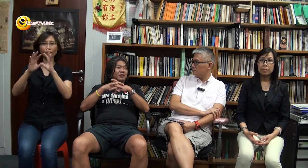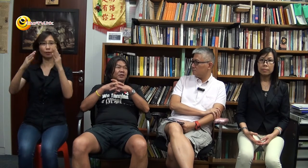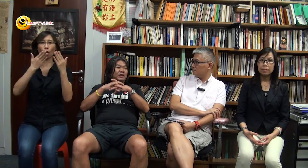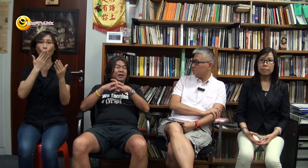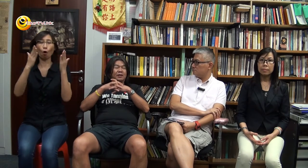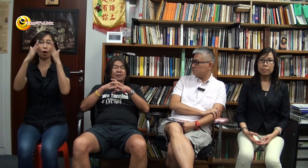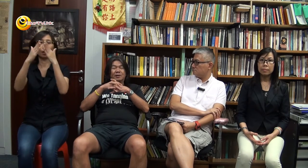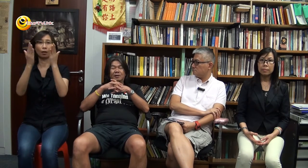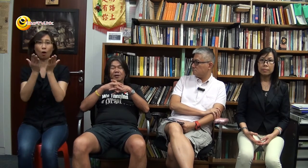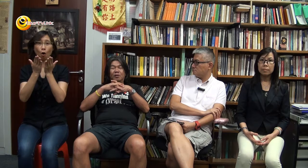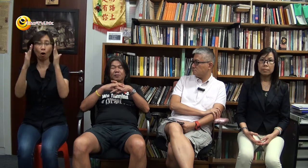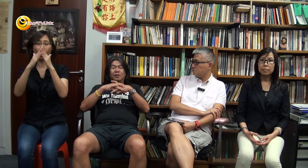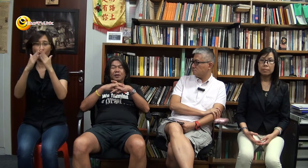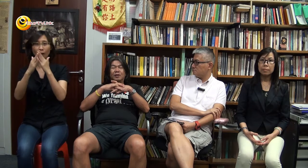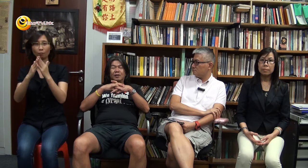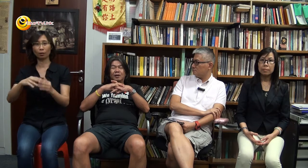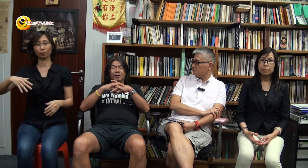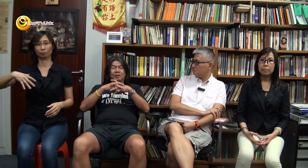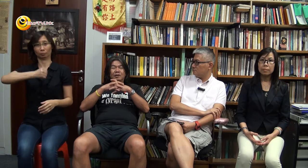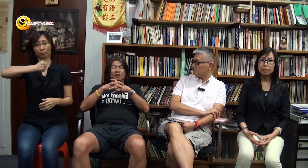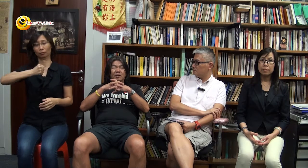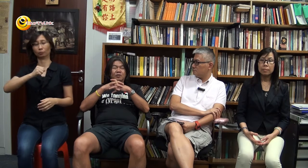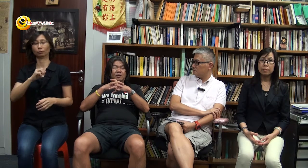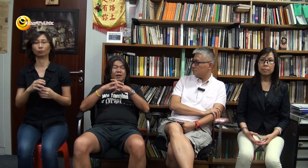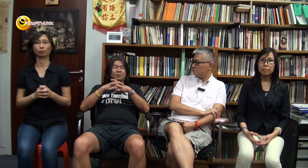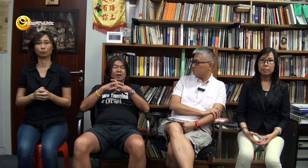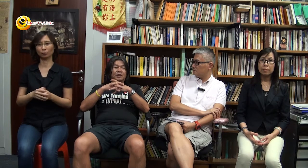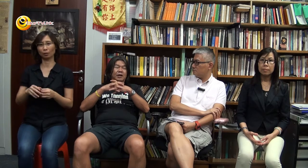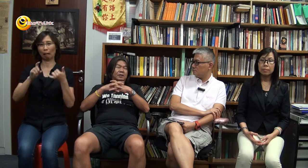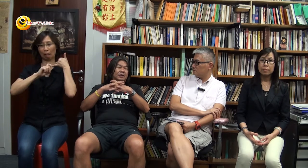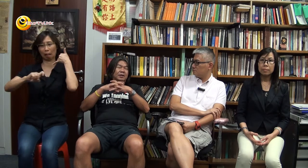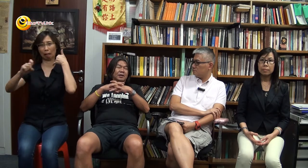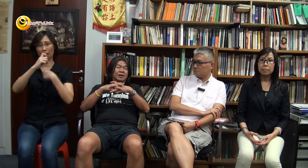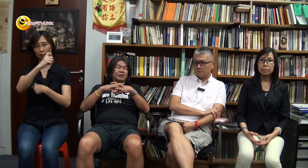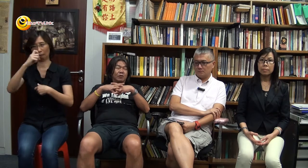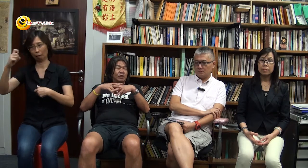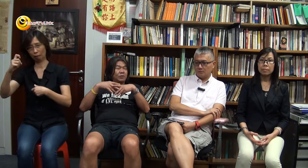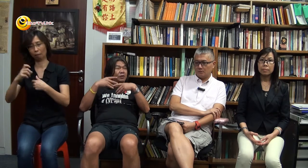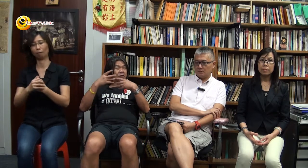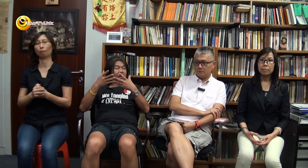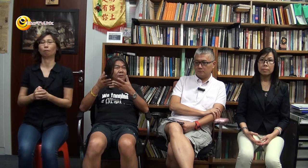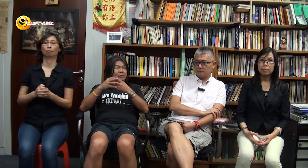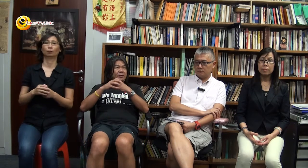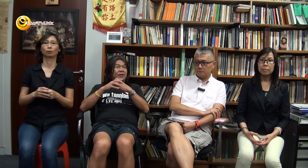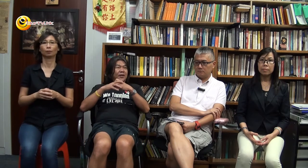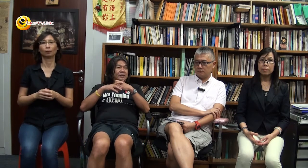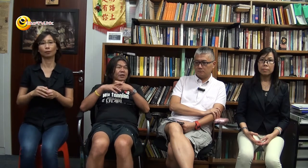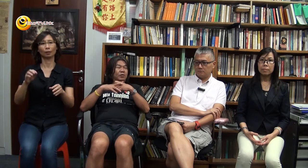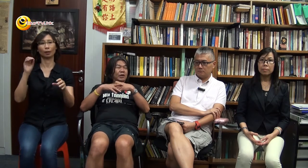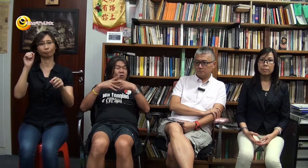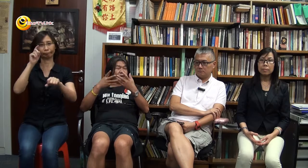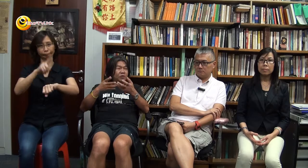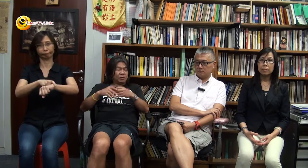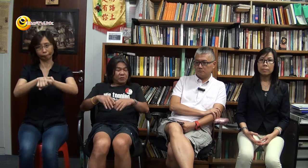咪啊？咁啊當然係一個言論入罪啦。咁但係問題，由於咁樣樣，佢係